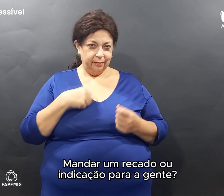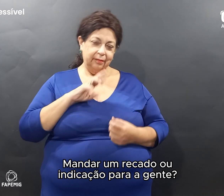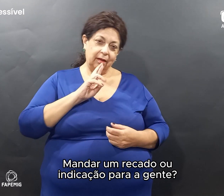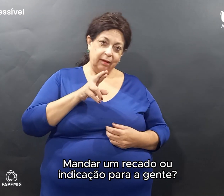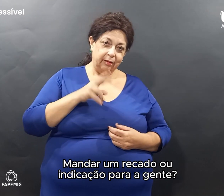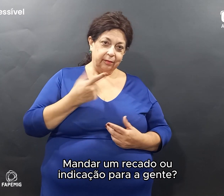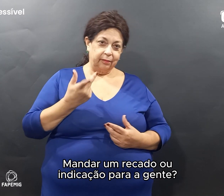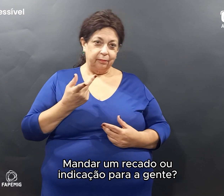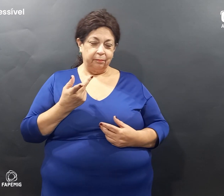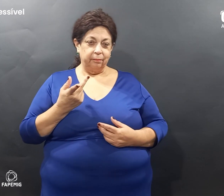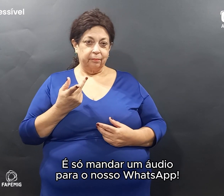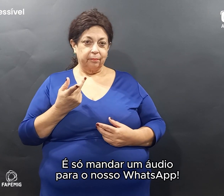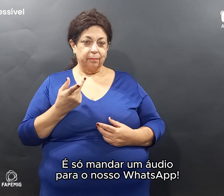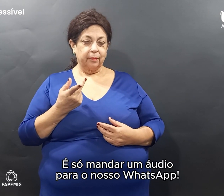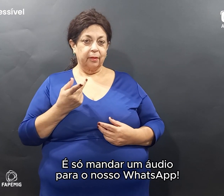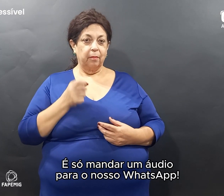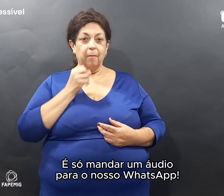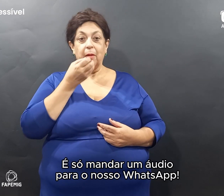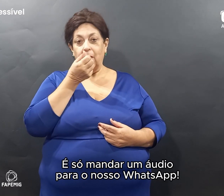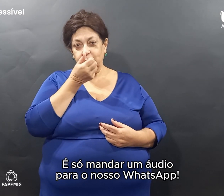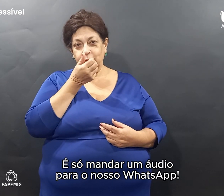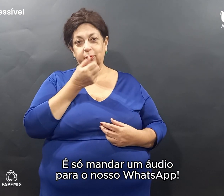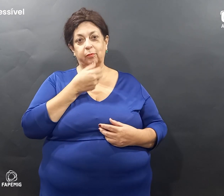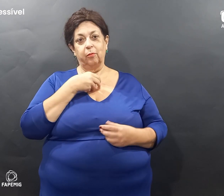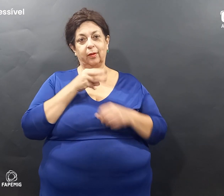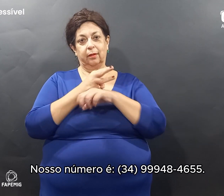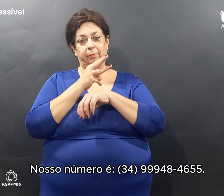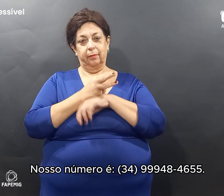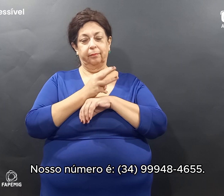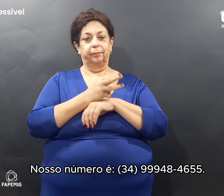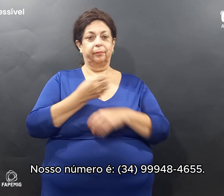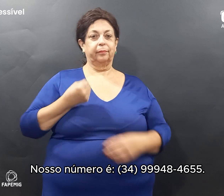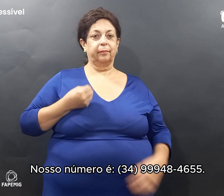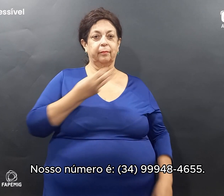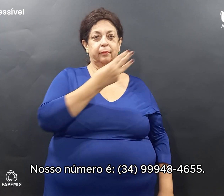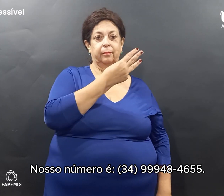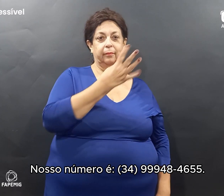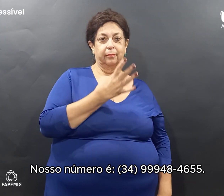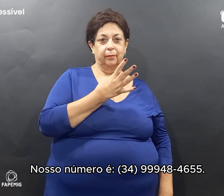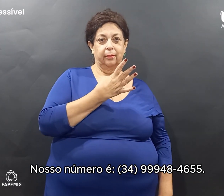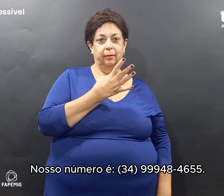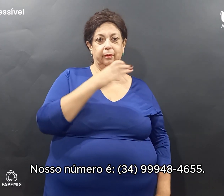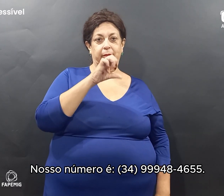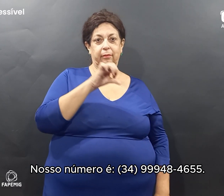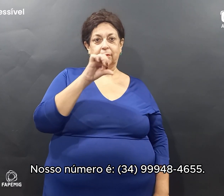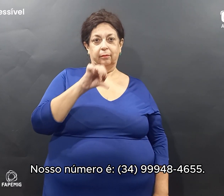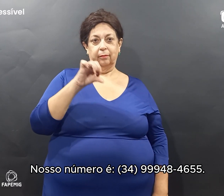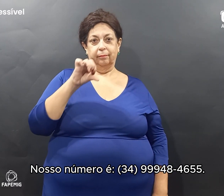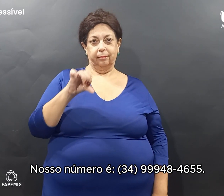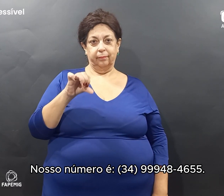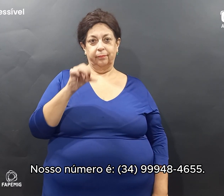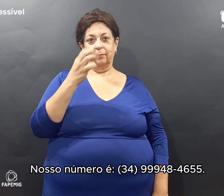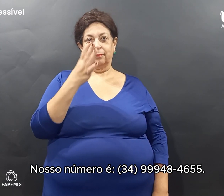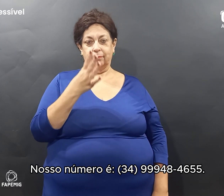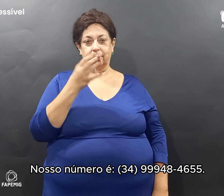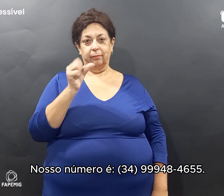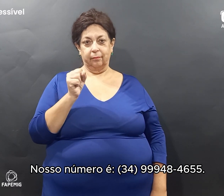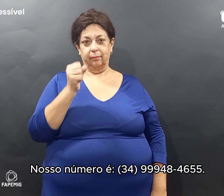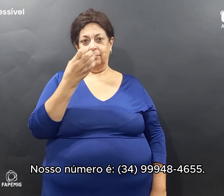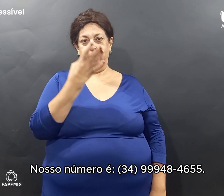recado ou indicação pra gente? É só mandar um áudio para o nosso WhatsApp. Nosso número é 34 999